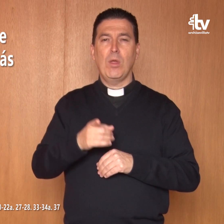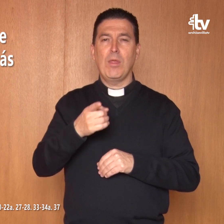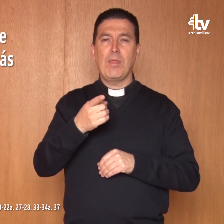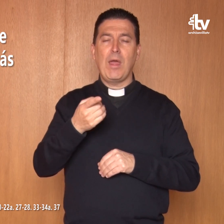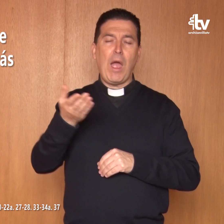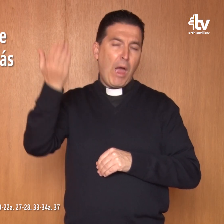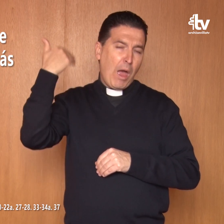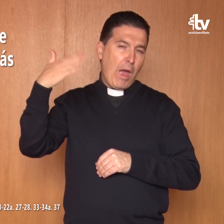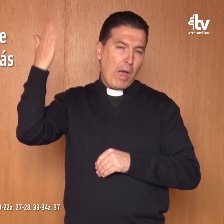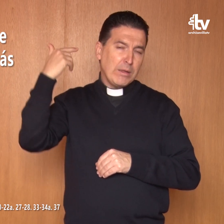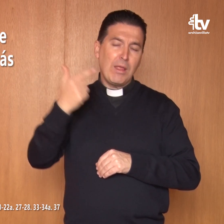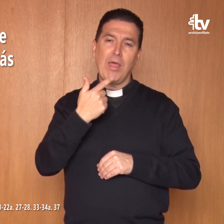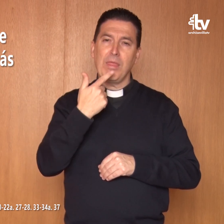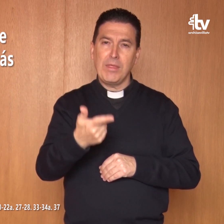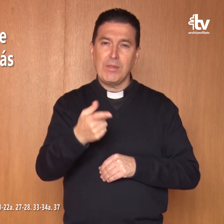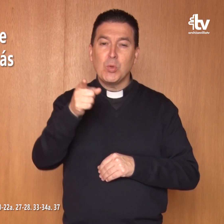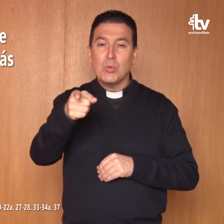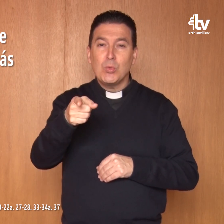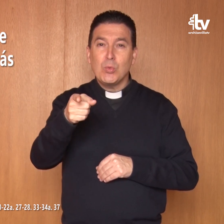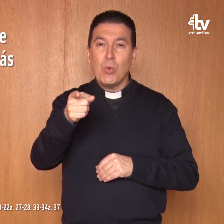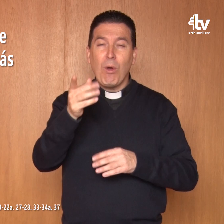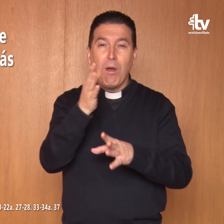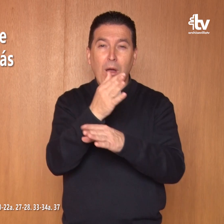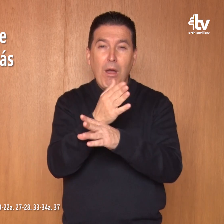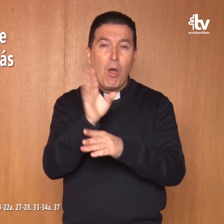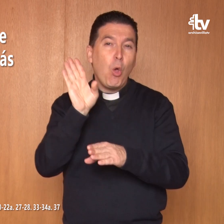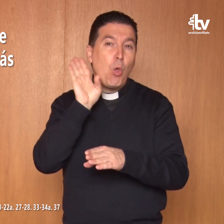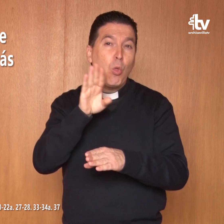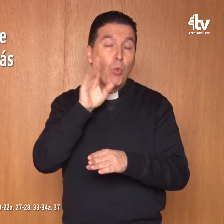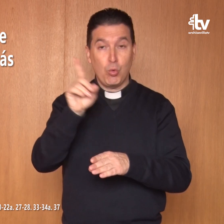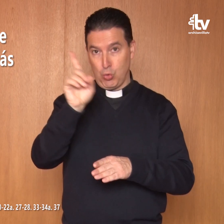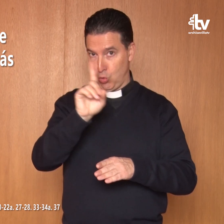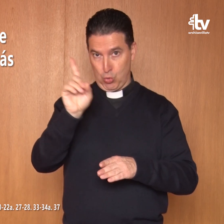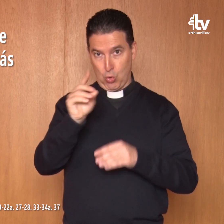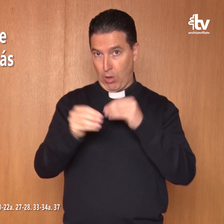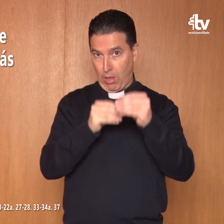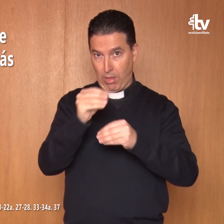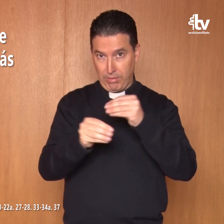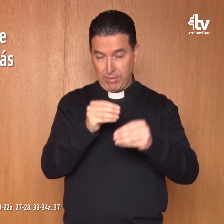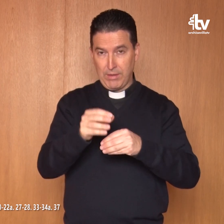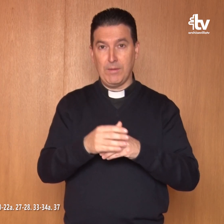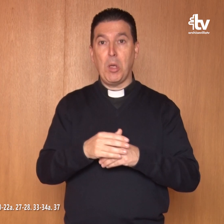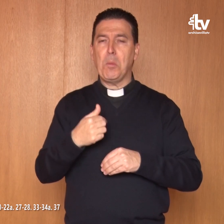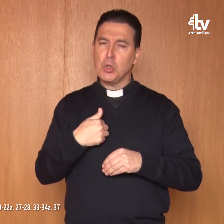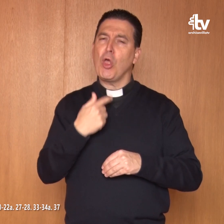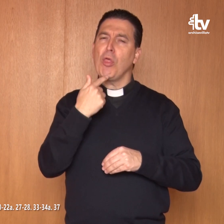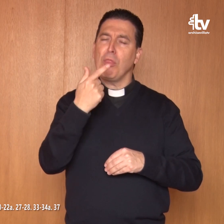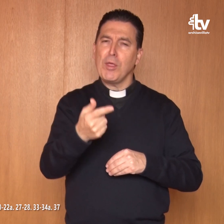Habéis oído que se dijo No cometerás adulterio Pero yo os digo